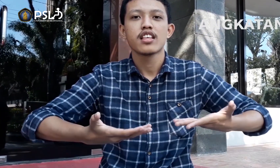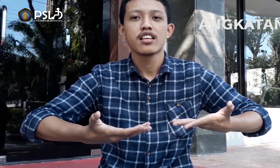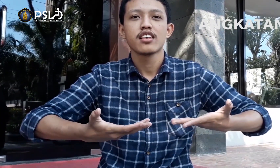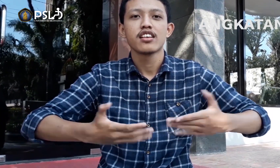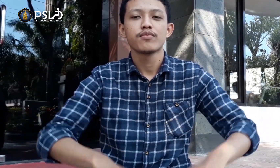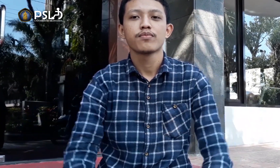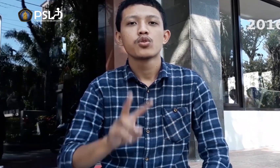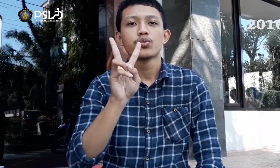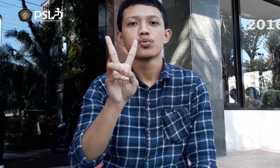angkatan,